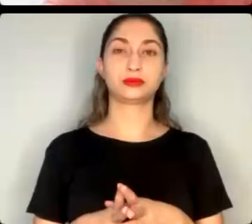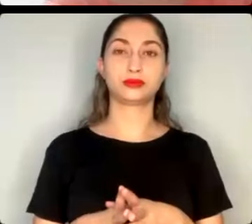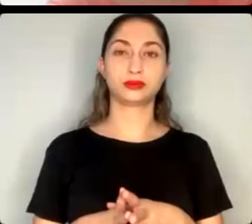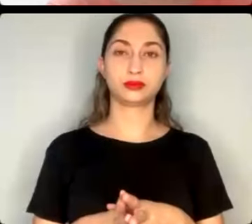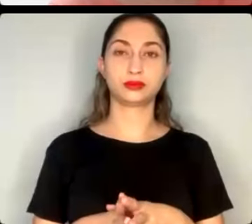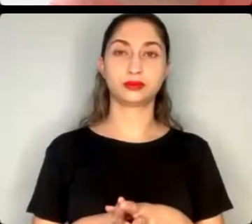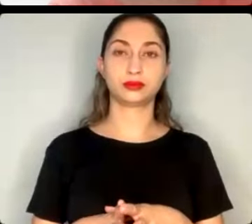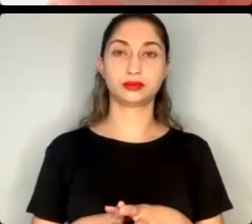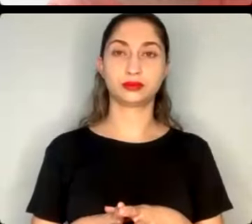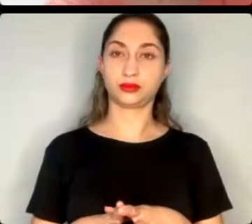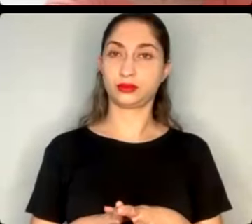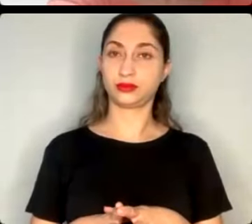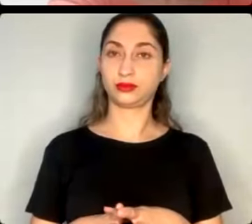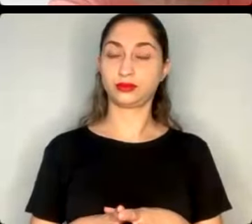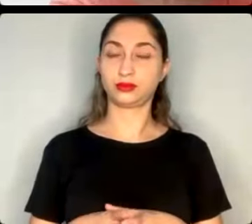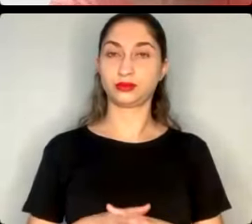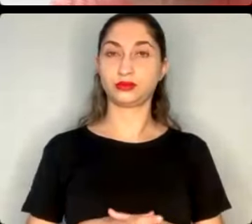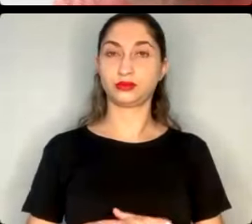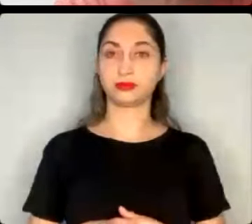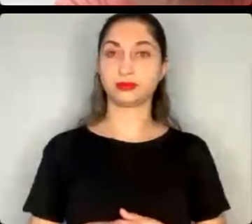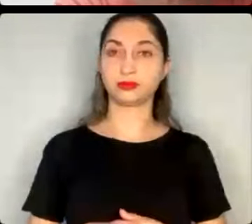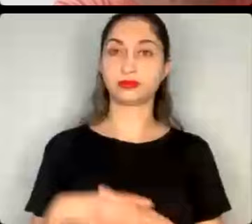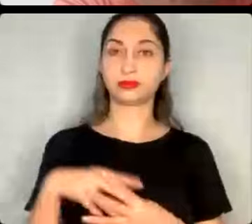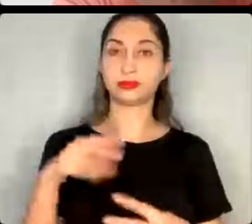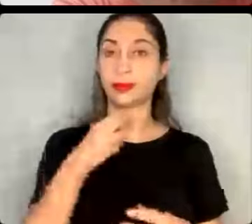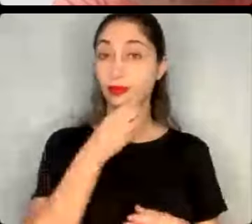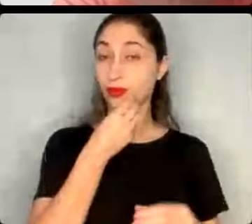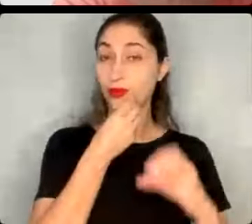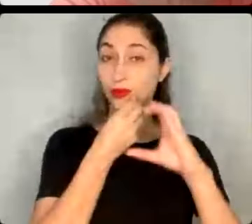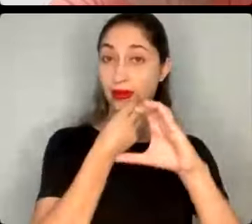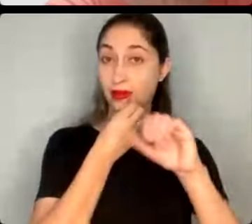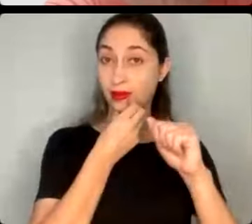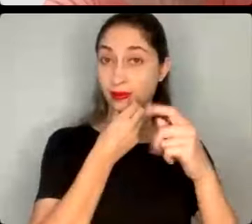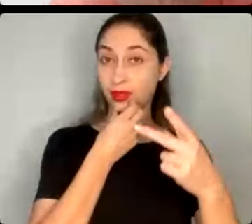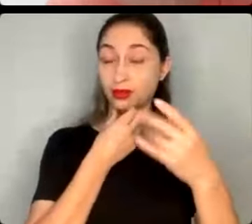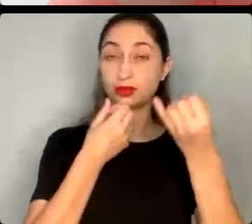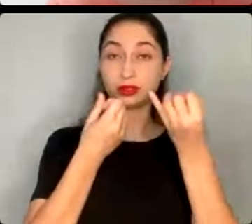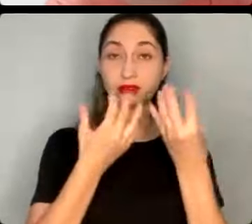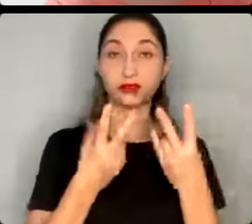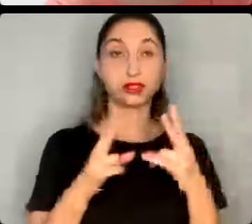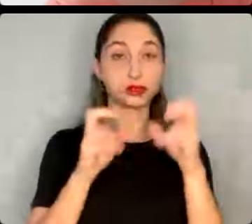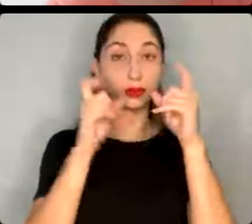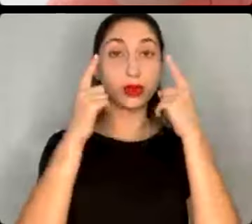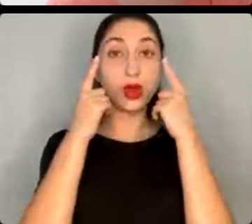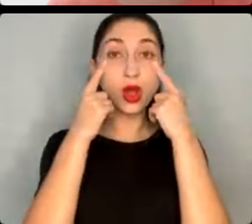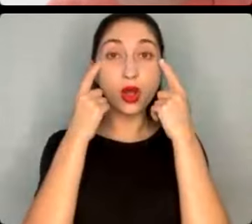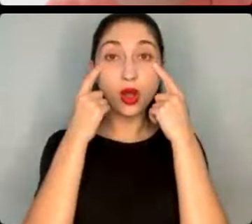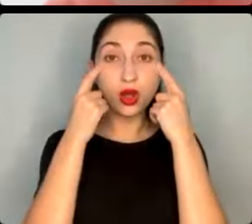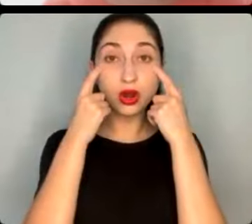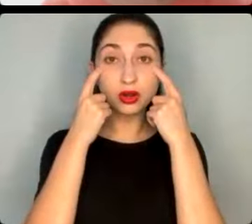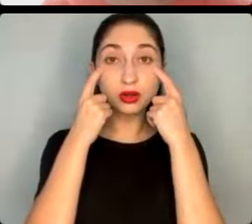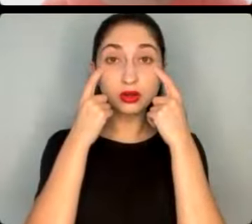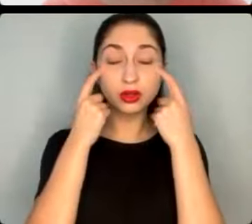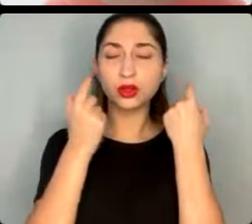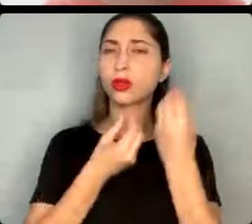capítulo ele vai falar muito sobre os olhos, né? Como que os olhos